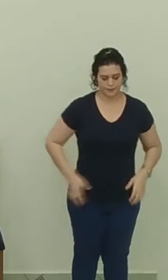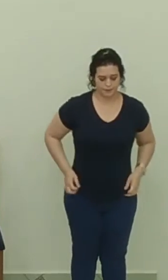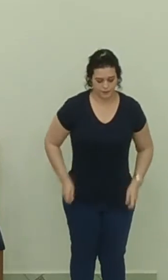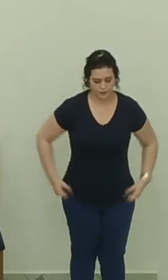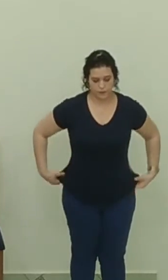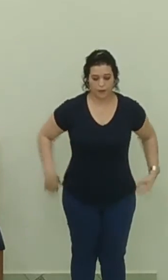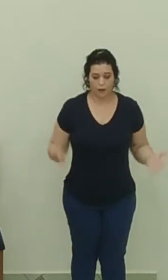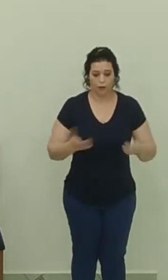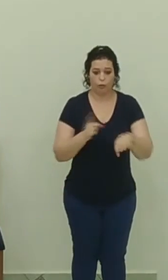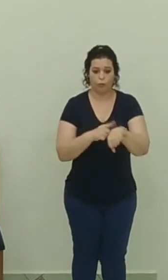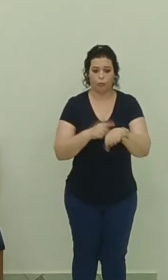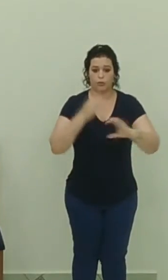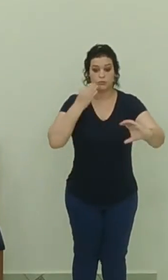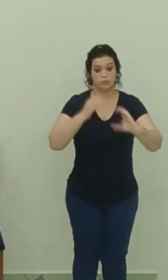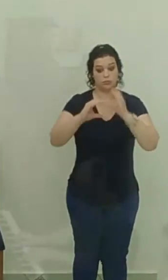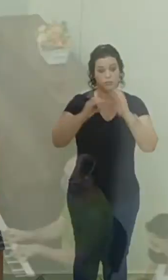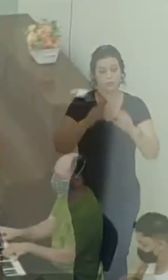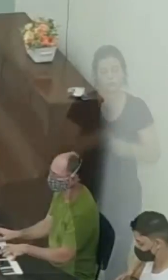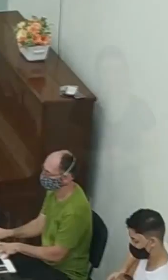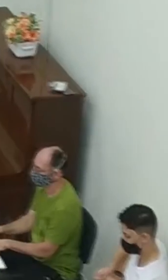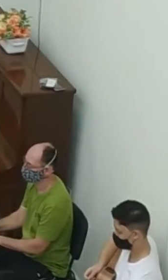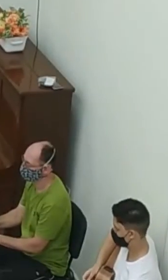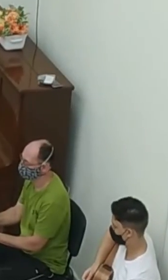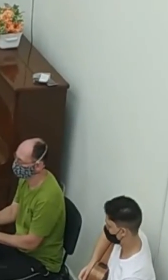Louvemos agora o Senhor com cânticos.